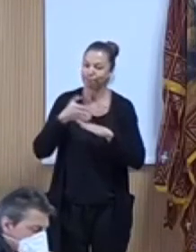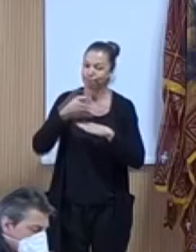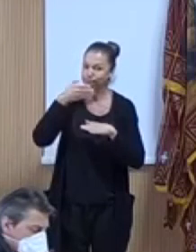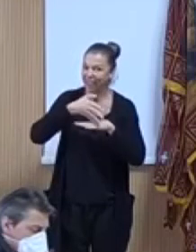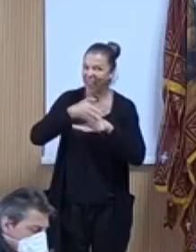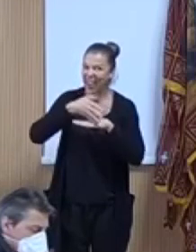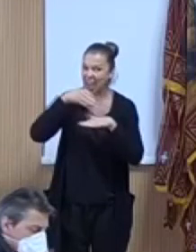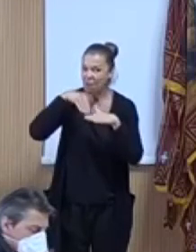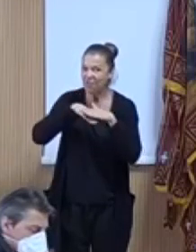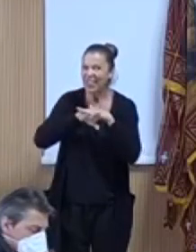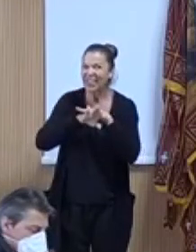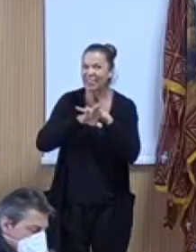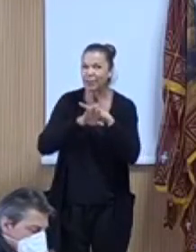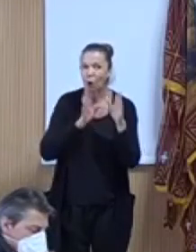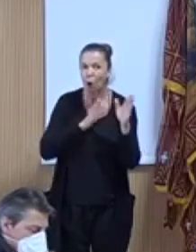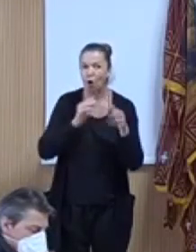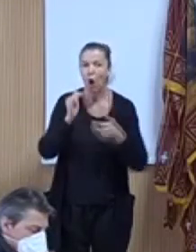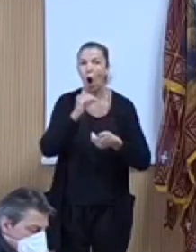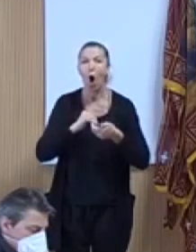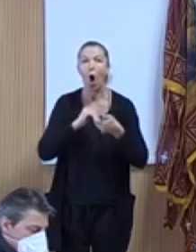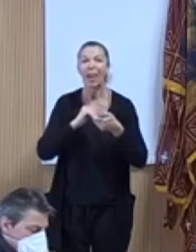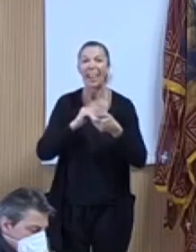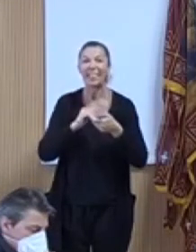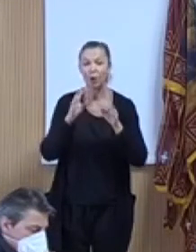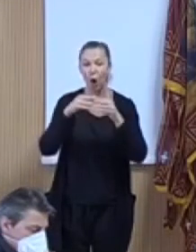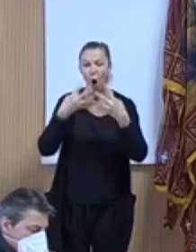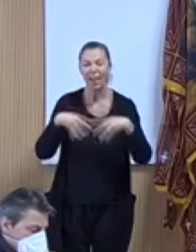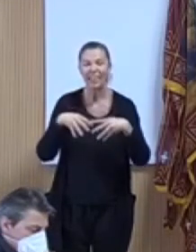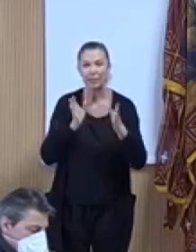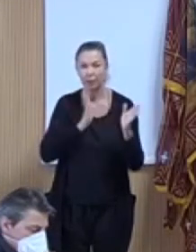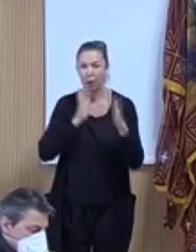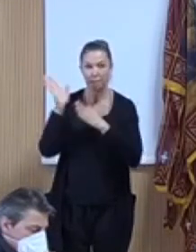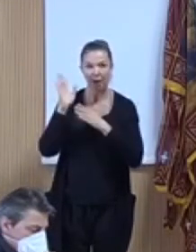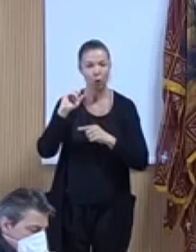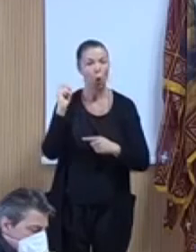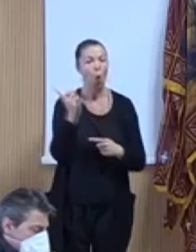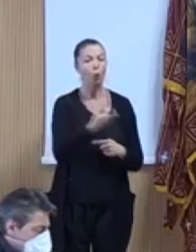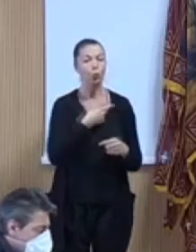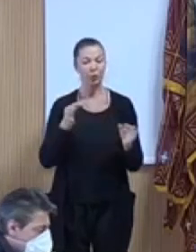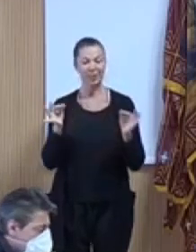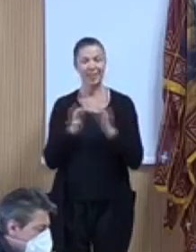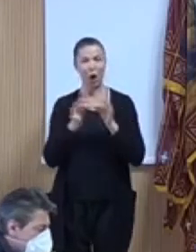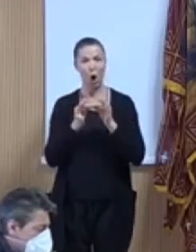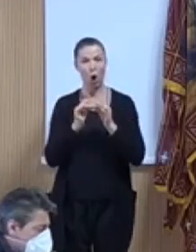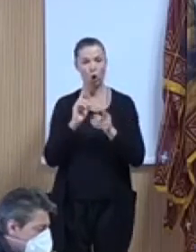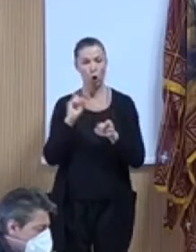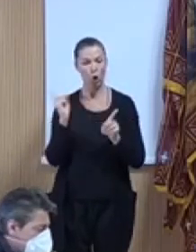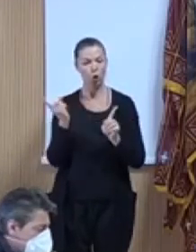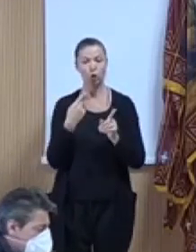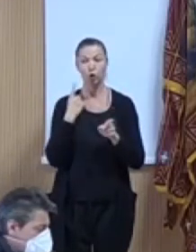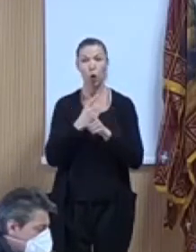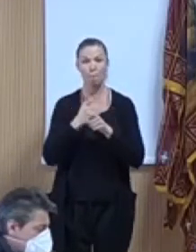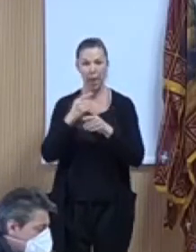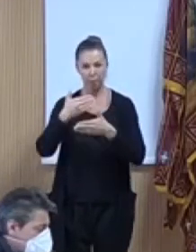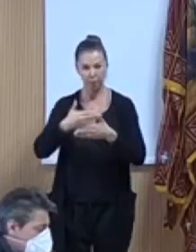della mafia e su questo abbiamo concordato tutti che dobbiamo alzare un muro insormontabile dobbiamo